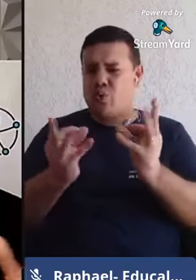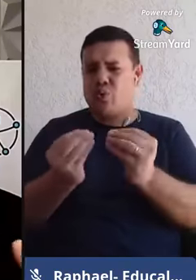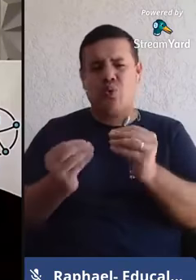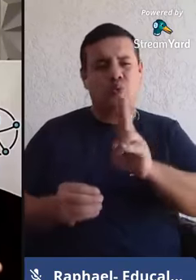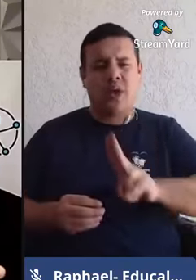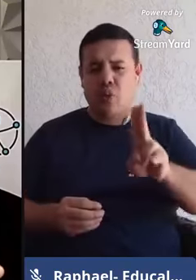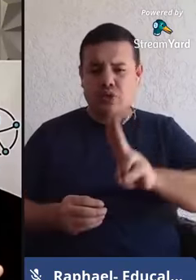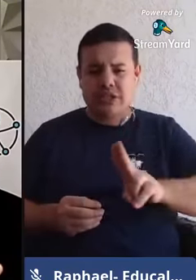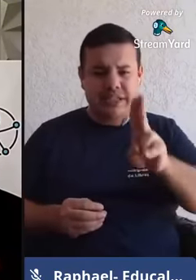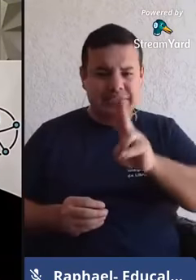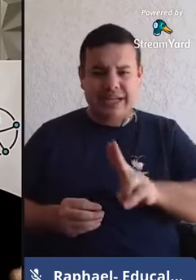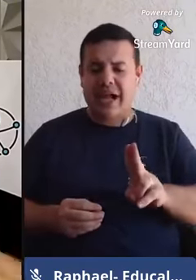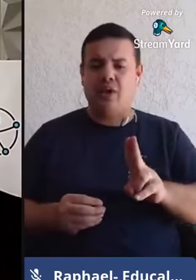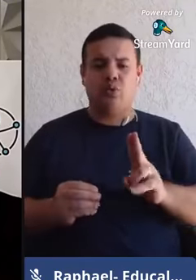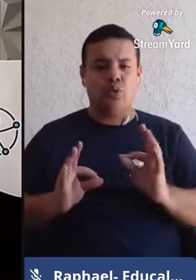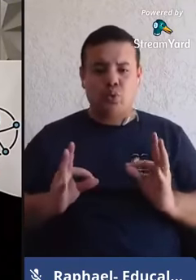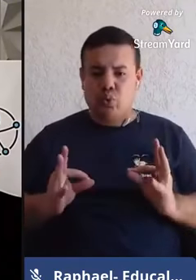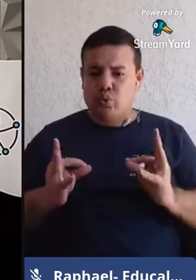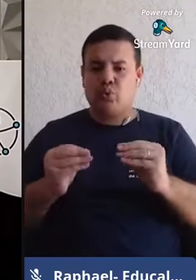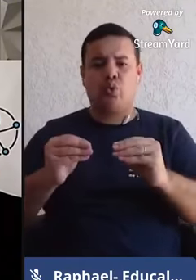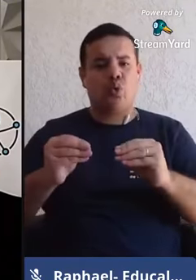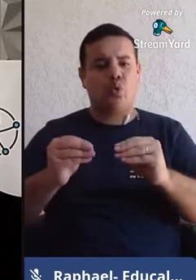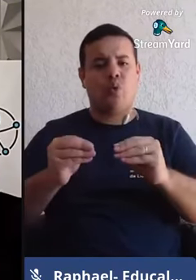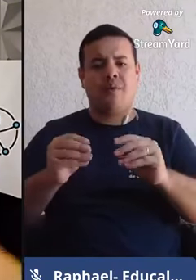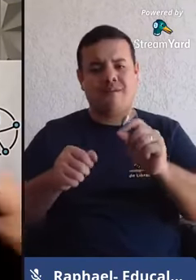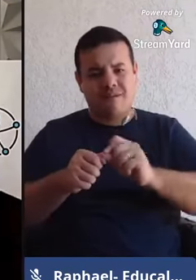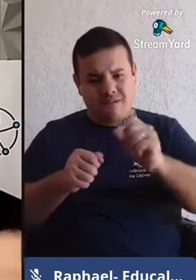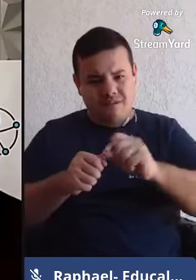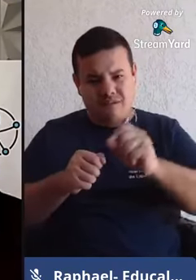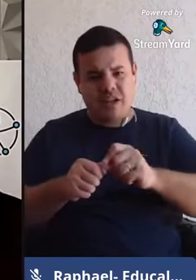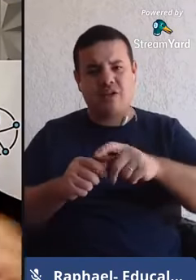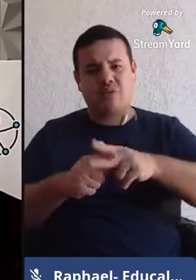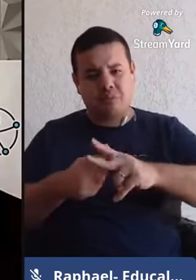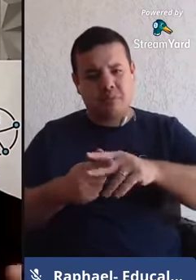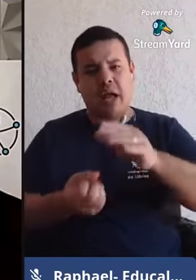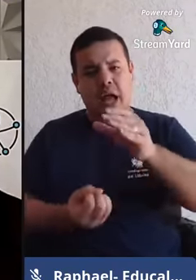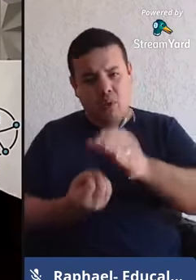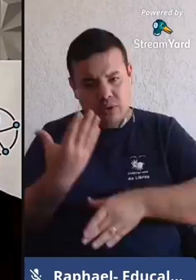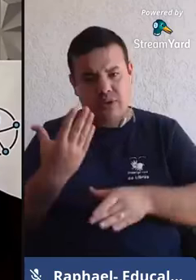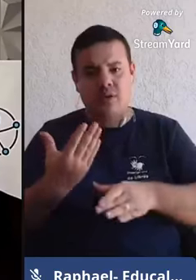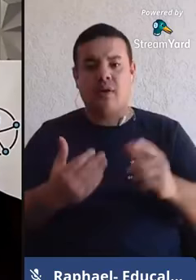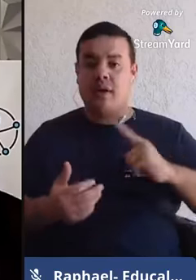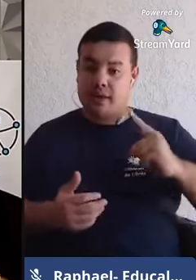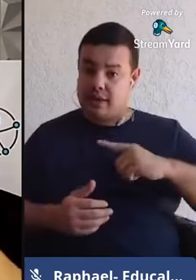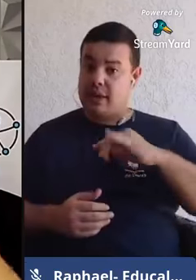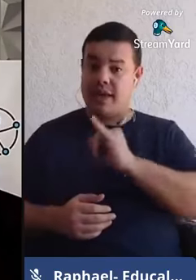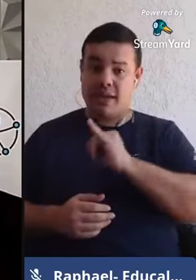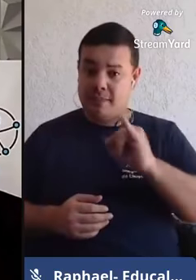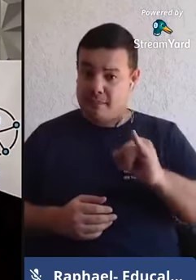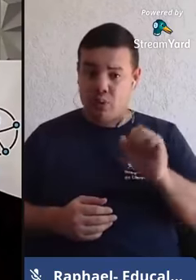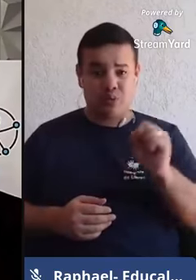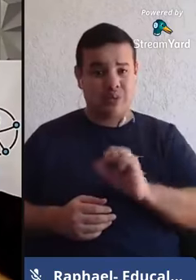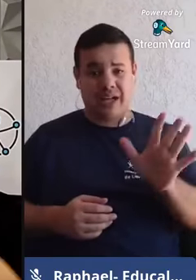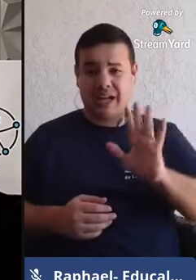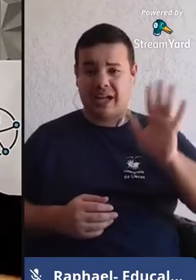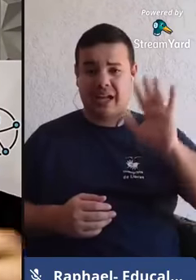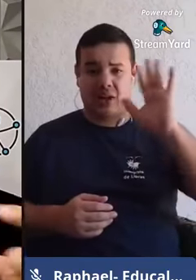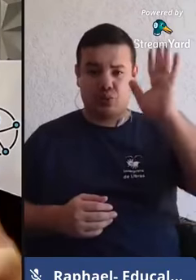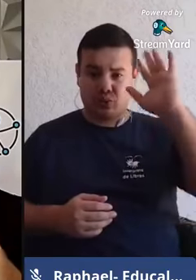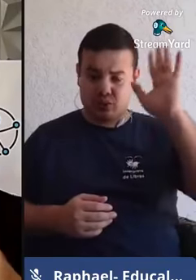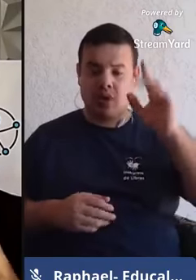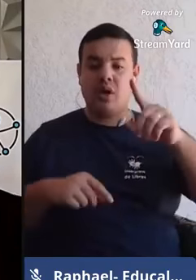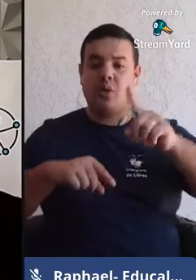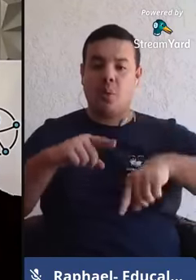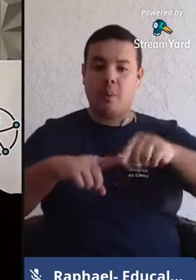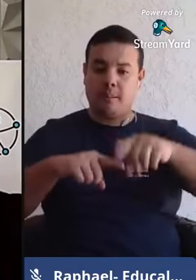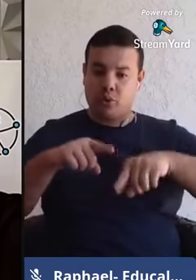toda a matéria-prima utilizada para a produção daquela cadeira de roda, ela sofre uma carga tributária imensa. E a hora que aquele produto sai da ponta,